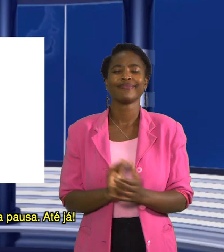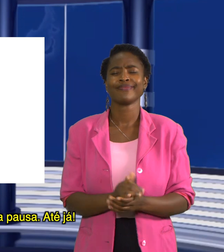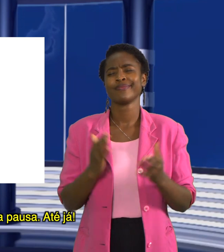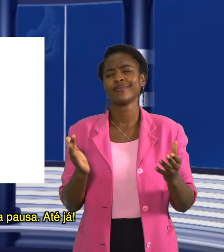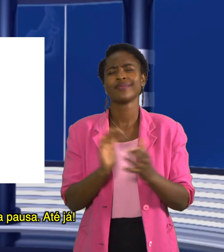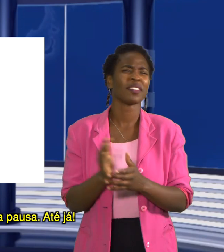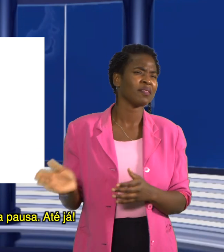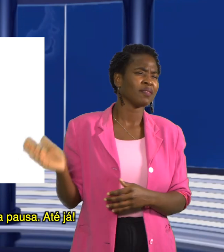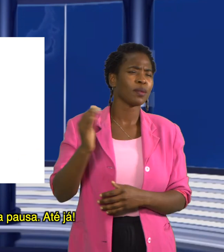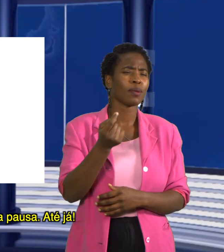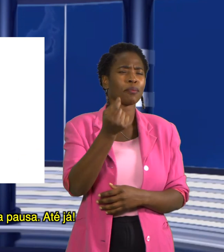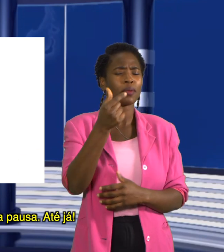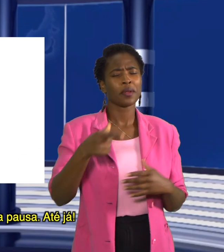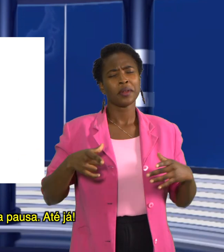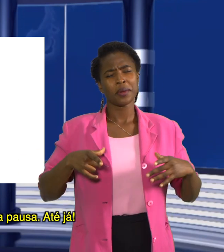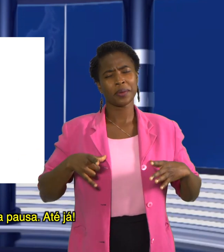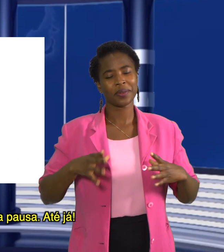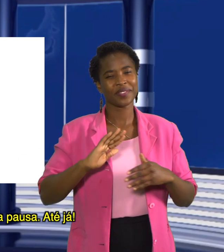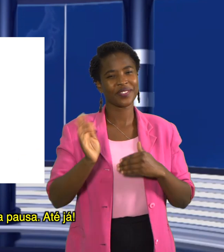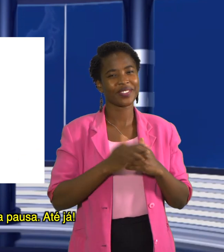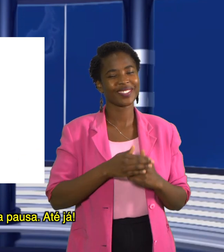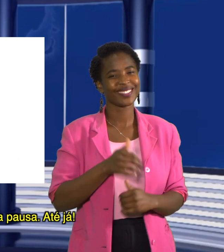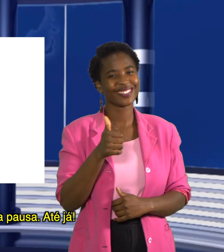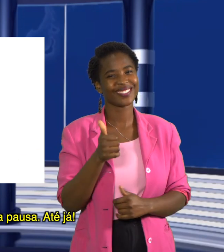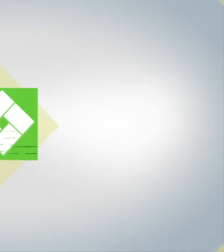Vamos a mais uma pausa Até já